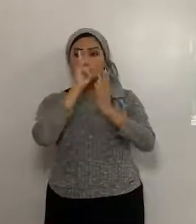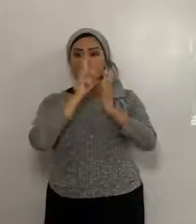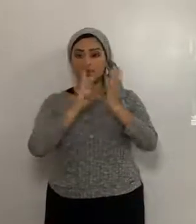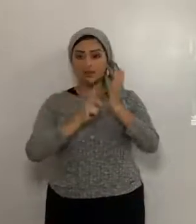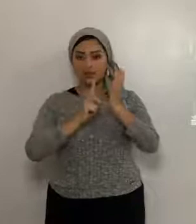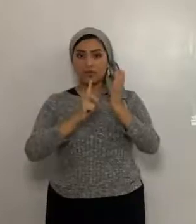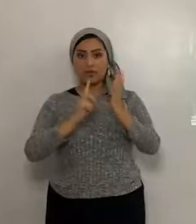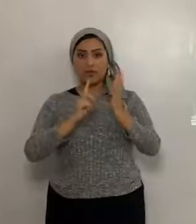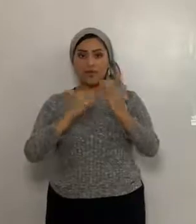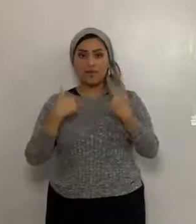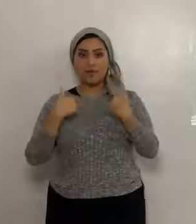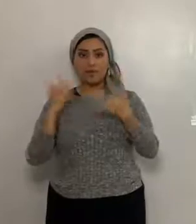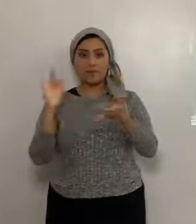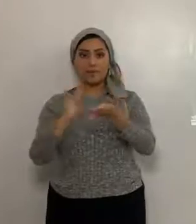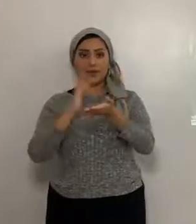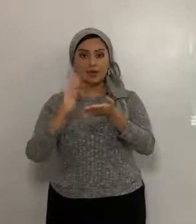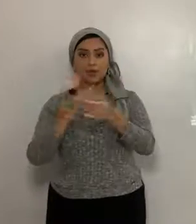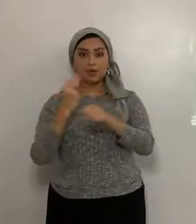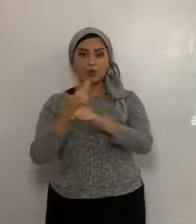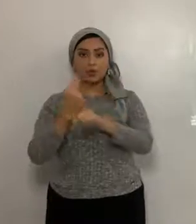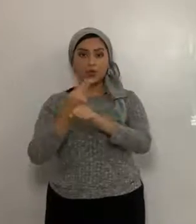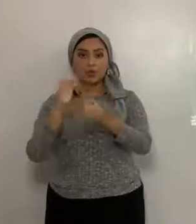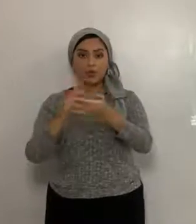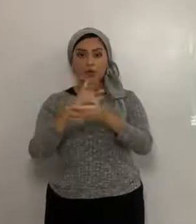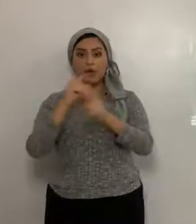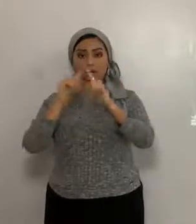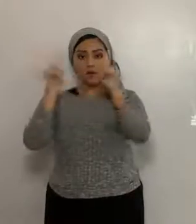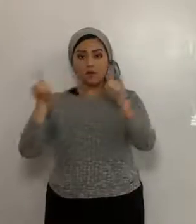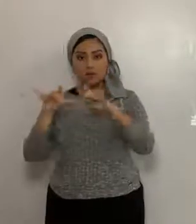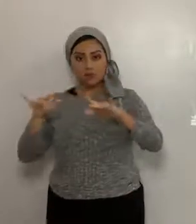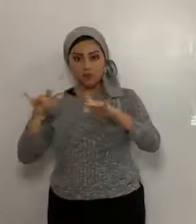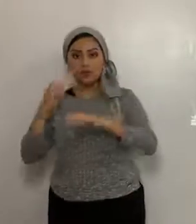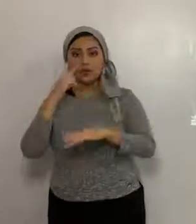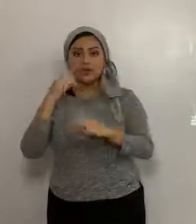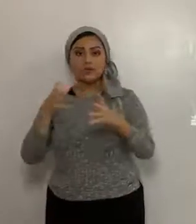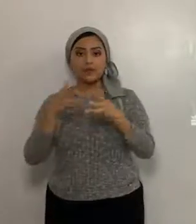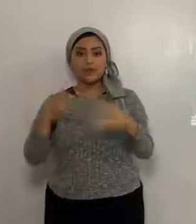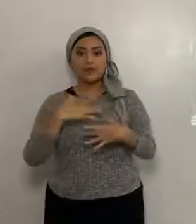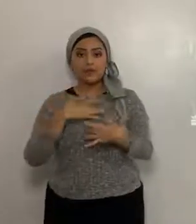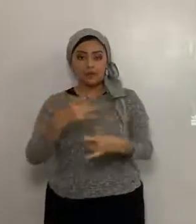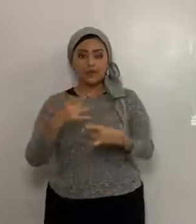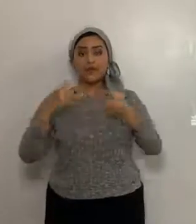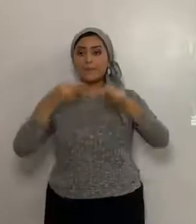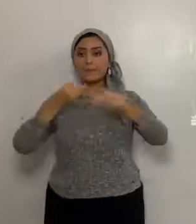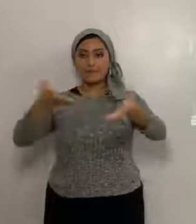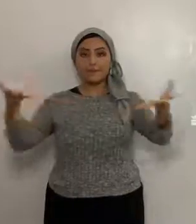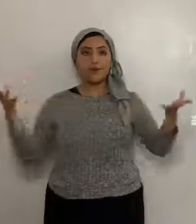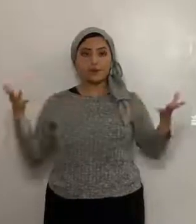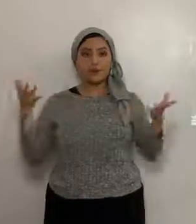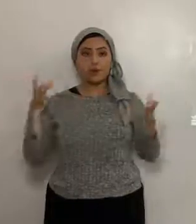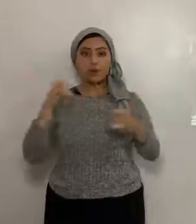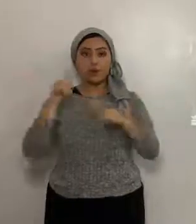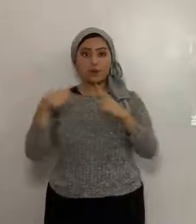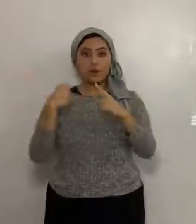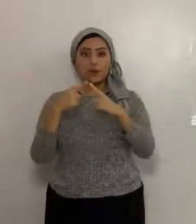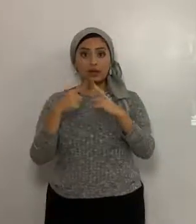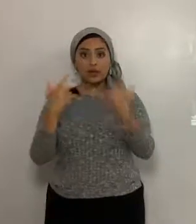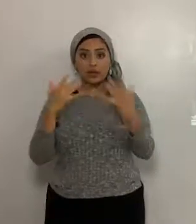que tengo y voy a manejar la tablet y la computadora. Vamos a ver cosas bien interesantes, vayan avisando, y cuando ya esté subido